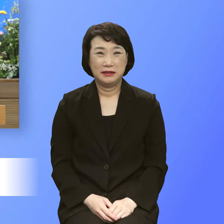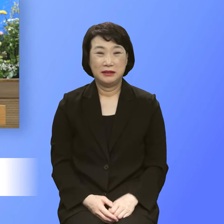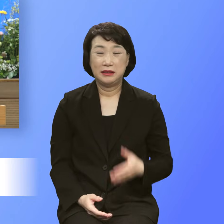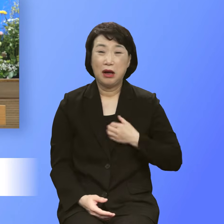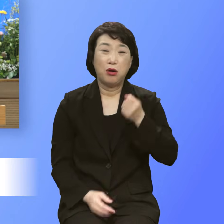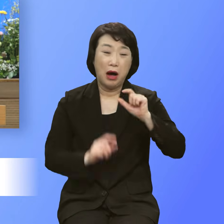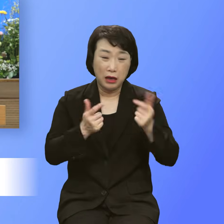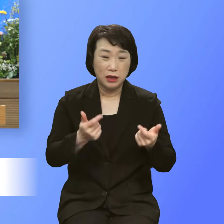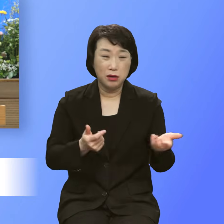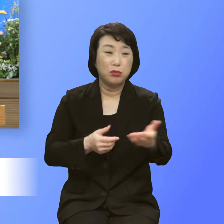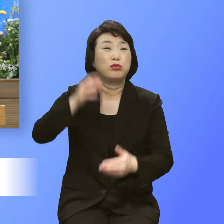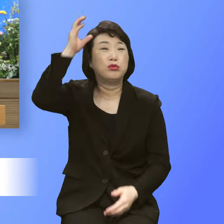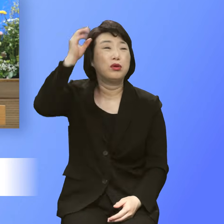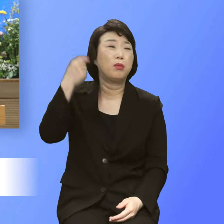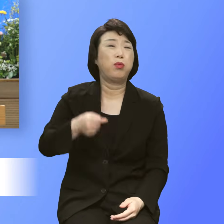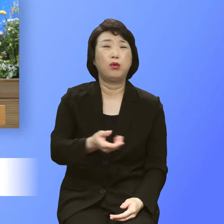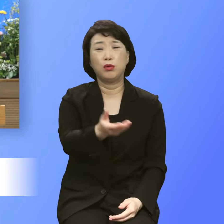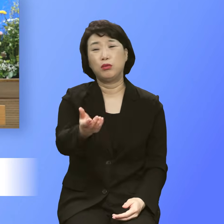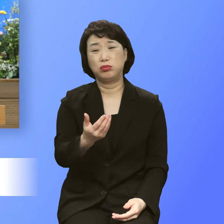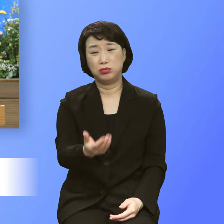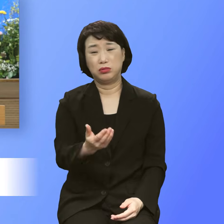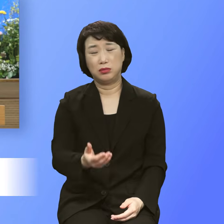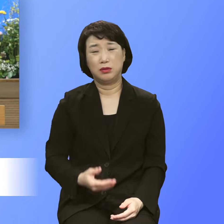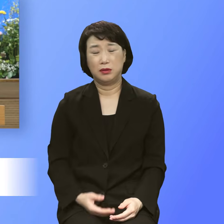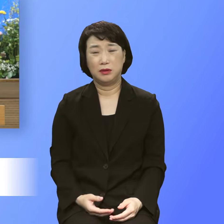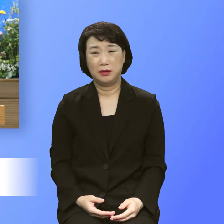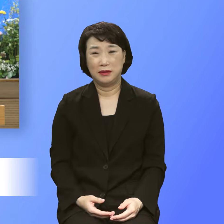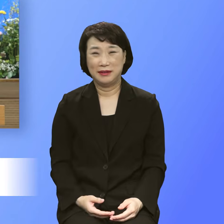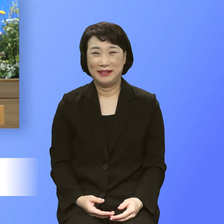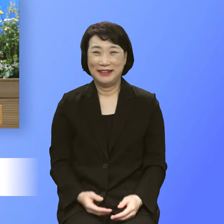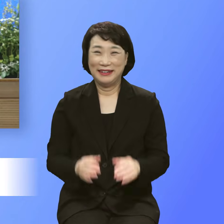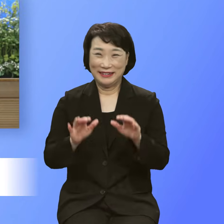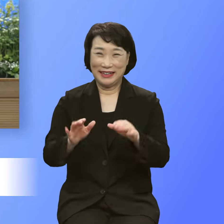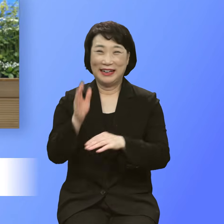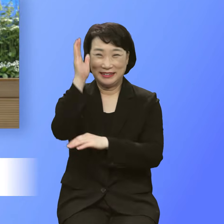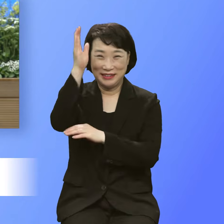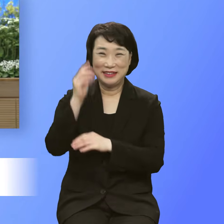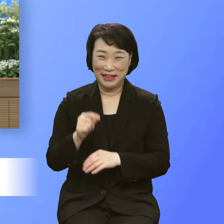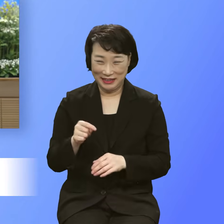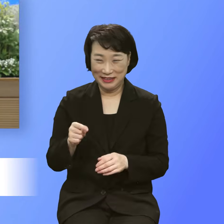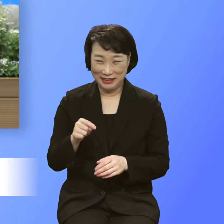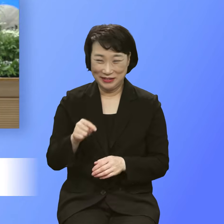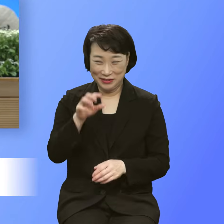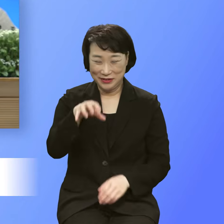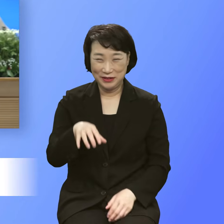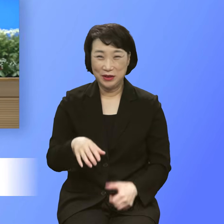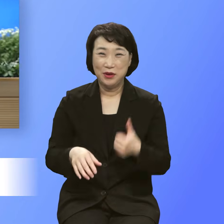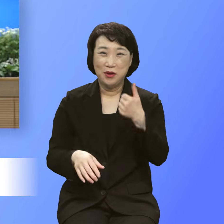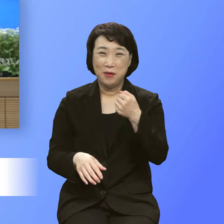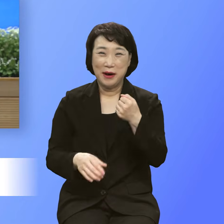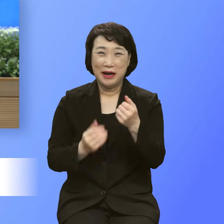내 것이 아닌데 무슨 기대가 있느냐 말이요. 여기 5만 원짜리가 있어요.